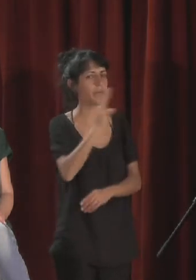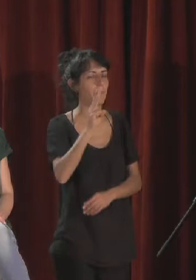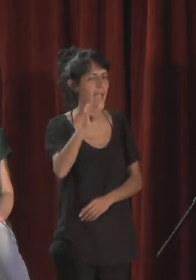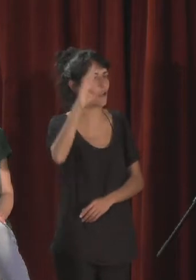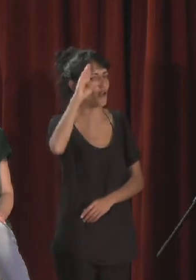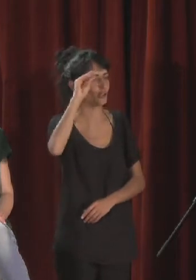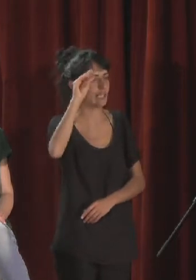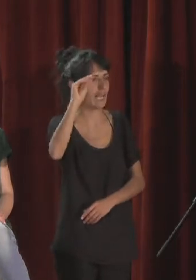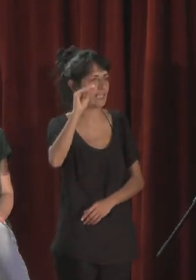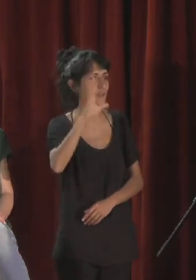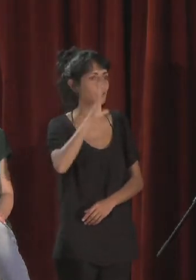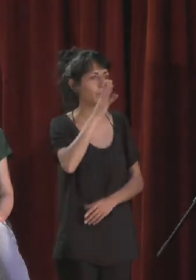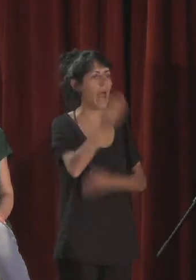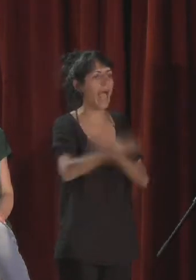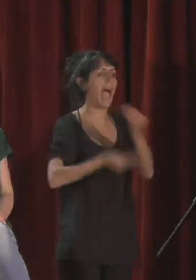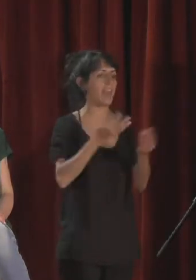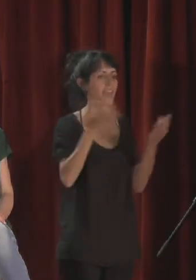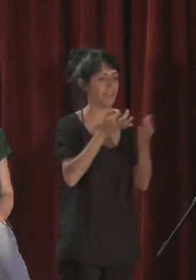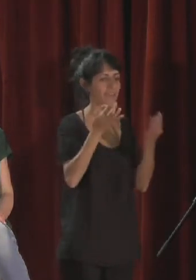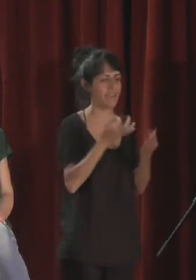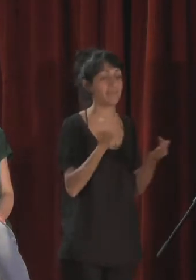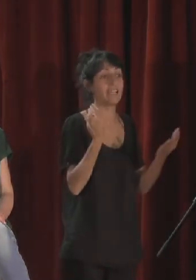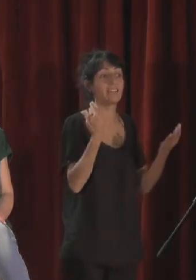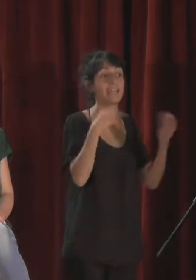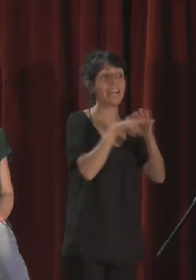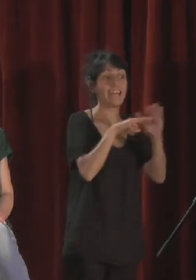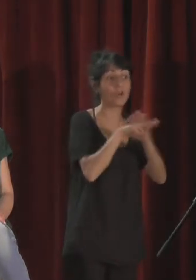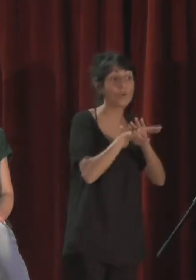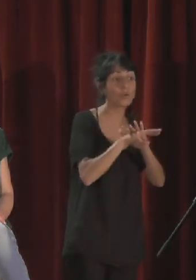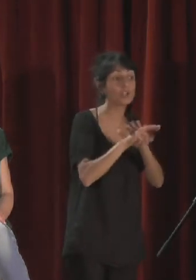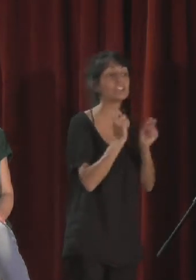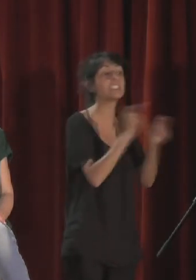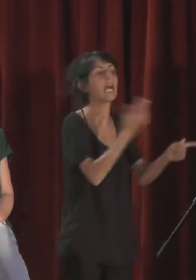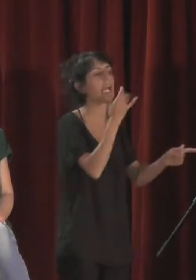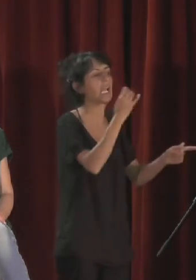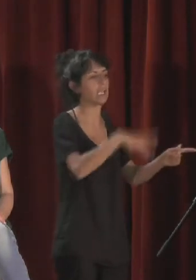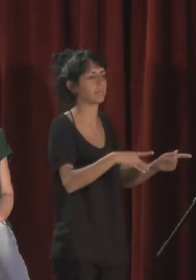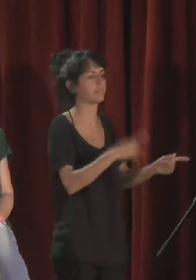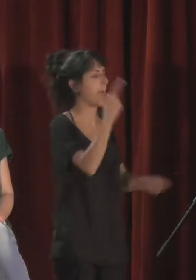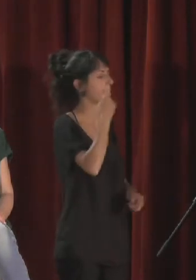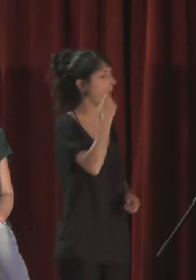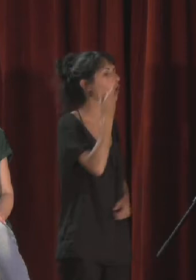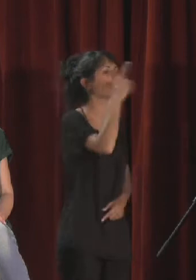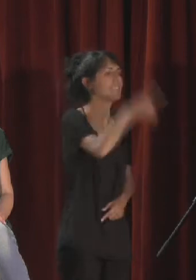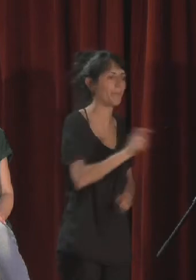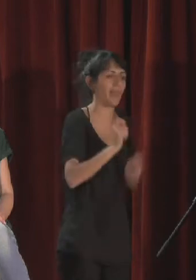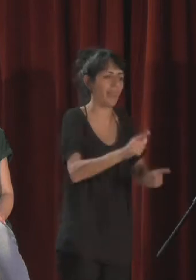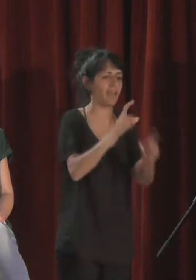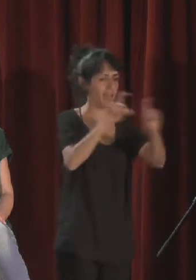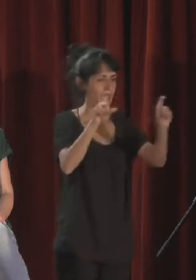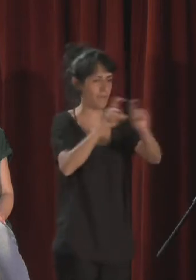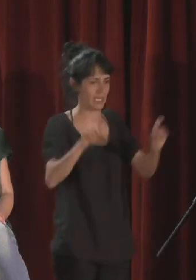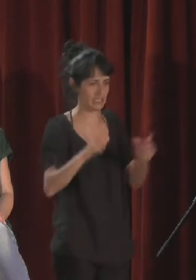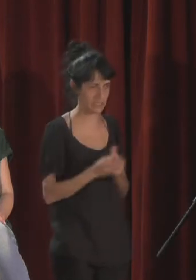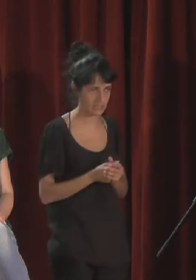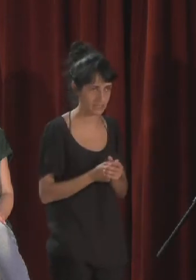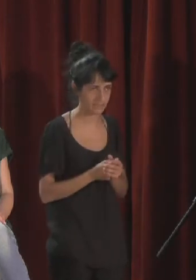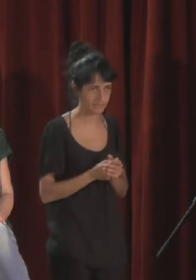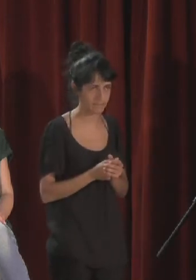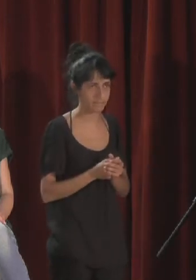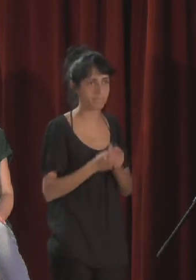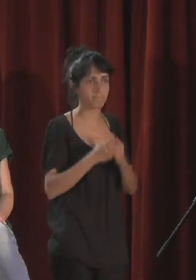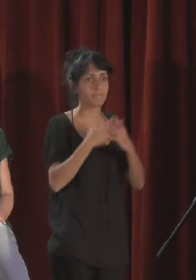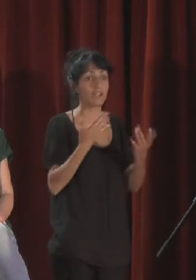que transferiron os recursos directamente á banca e ás empresas. E esos recursos pasaron directamente á súa conta de beneficios,